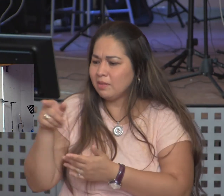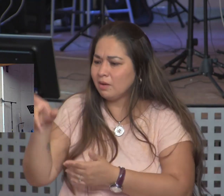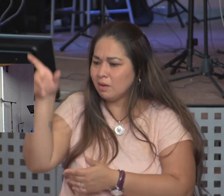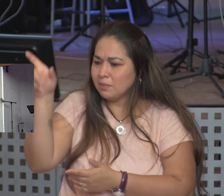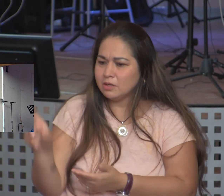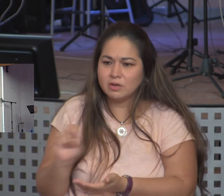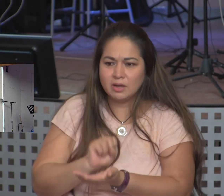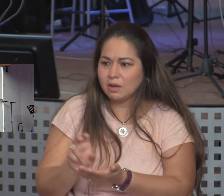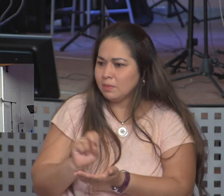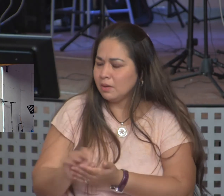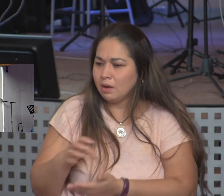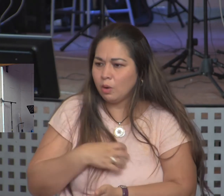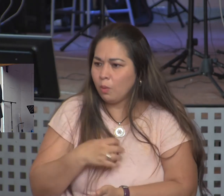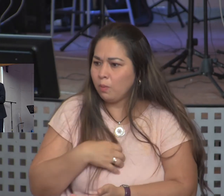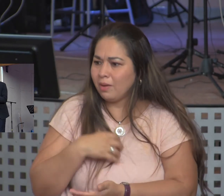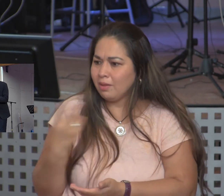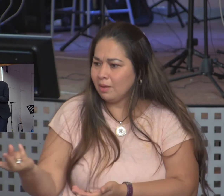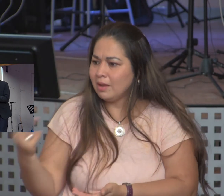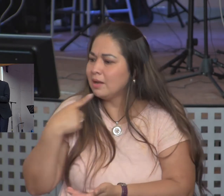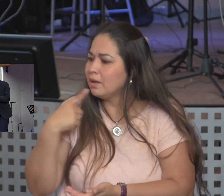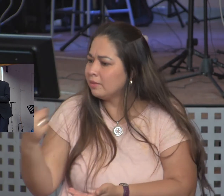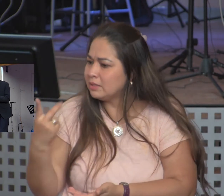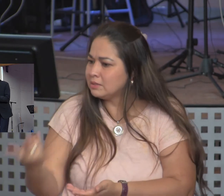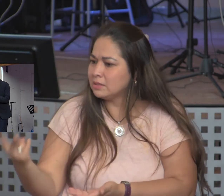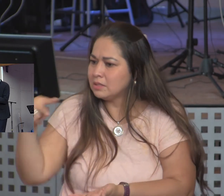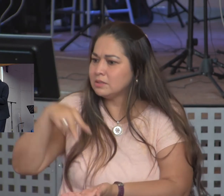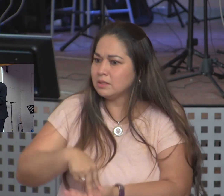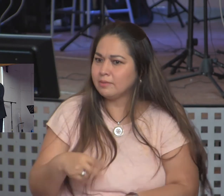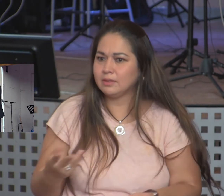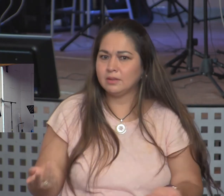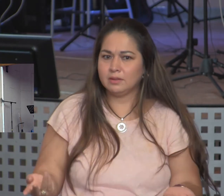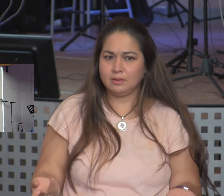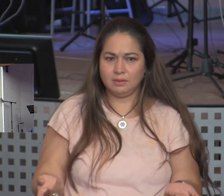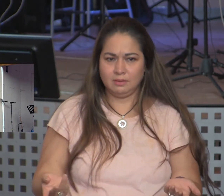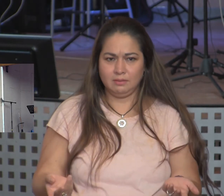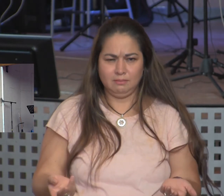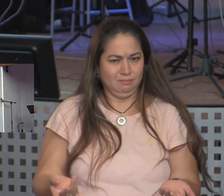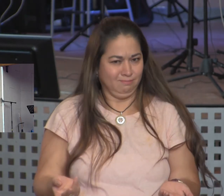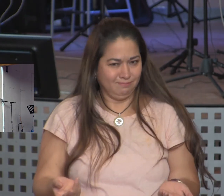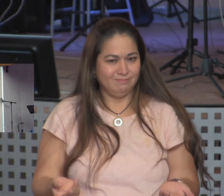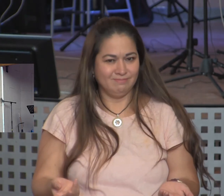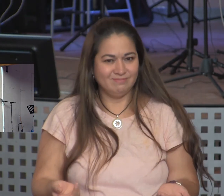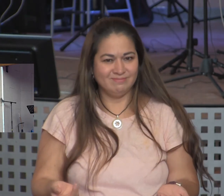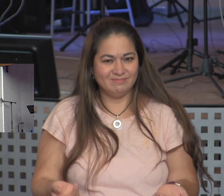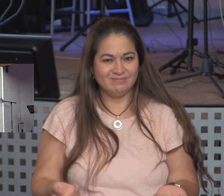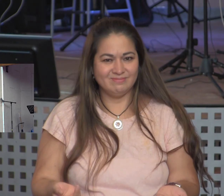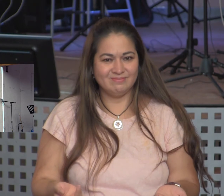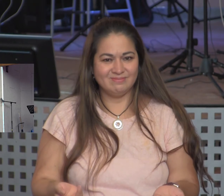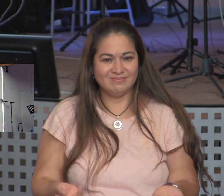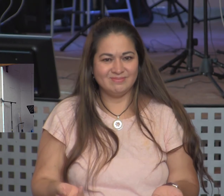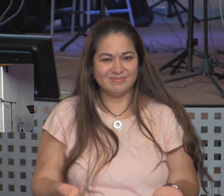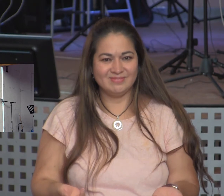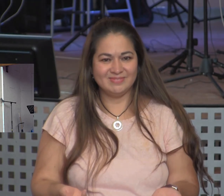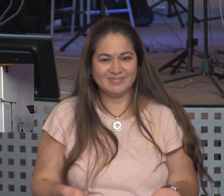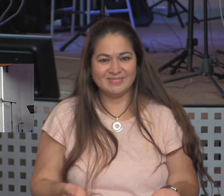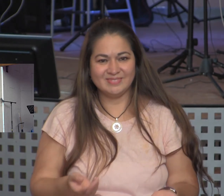mejor: yo te sano, ahora que estás sano? No le habla así.